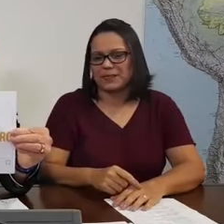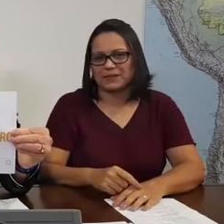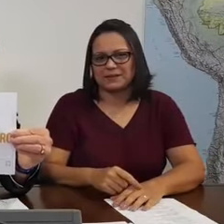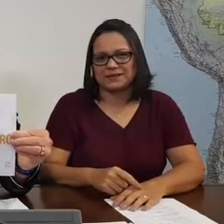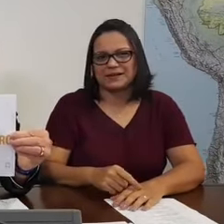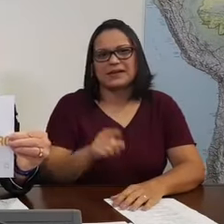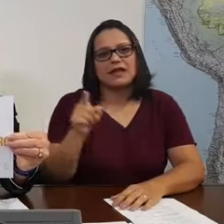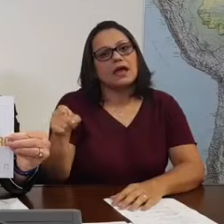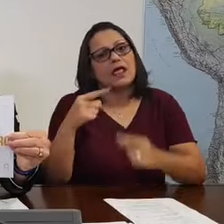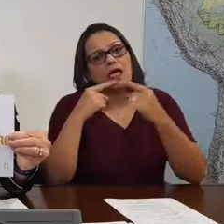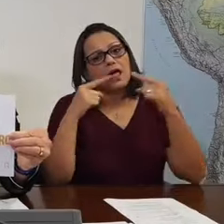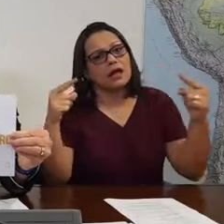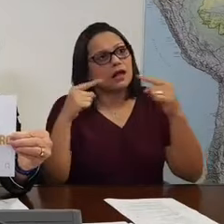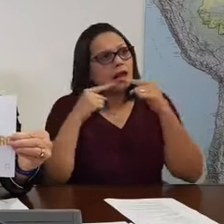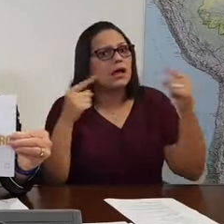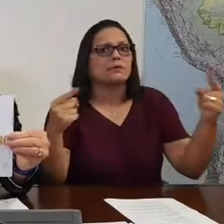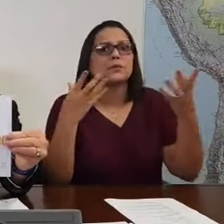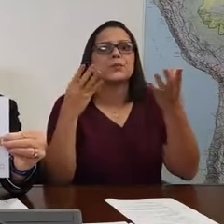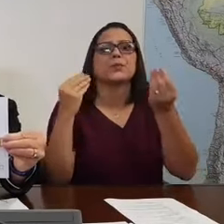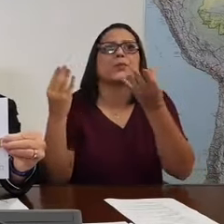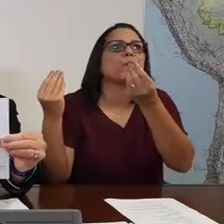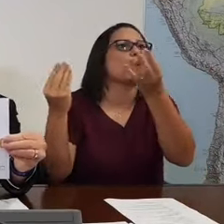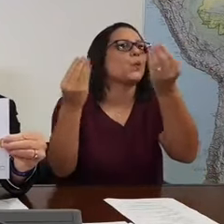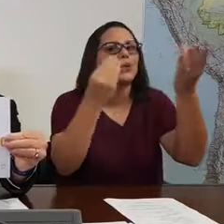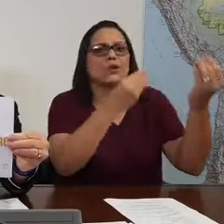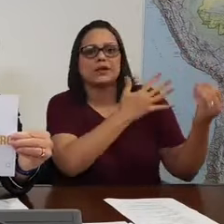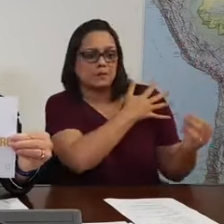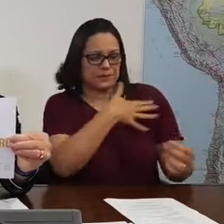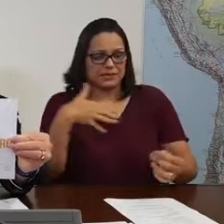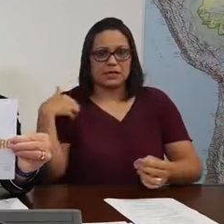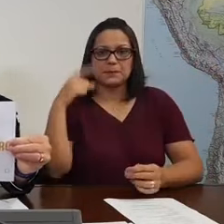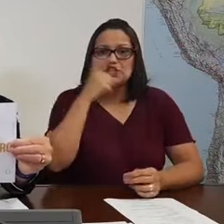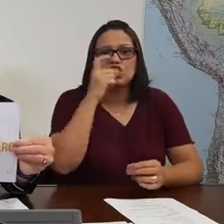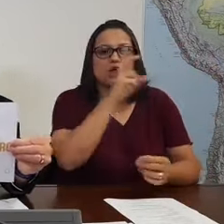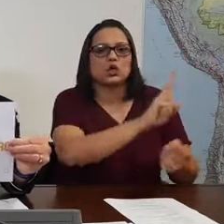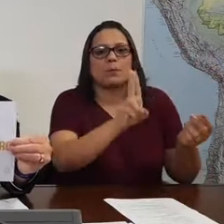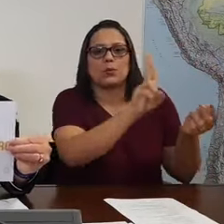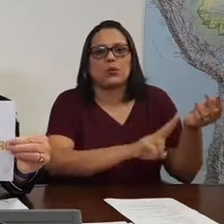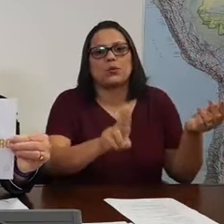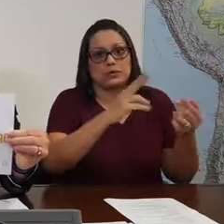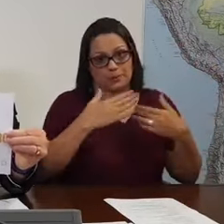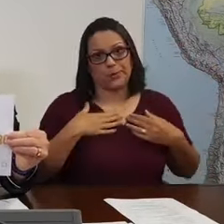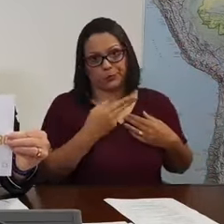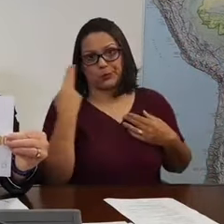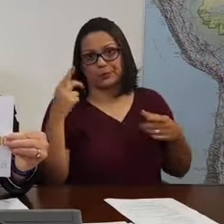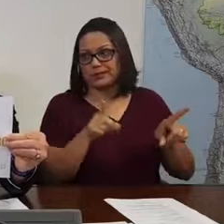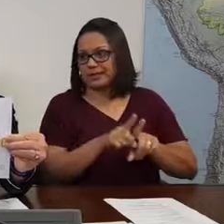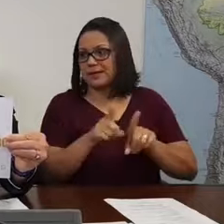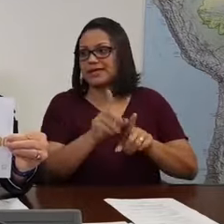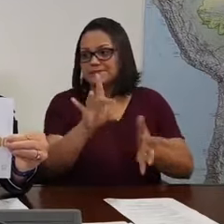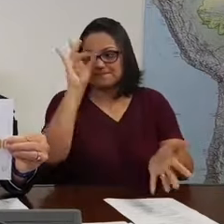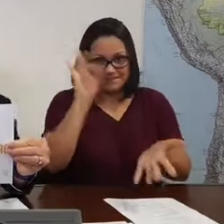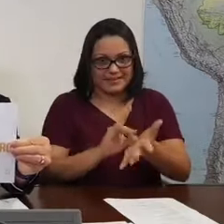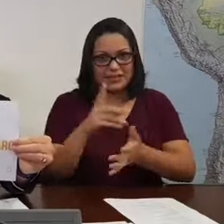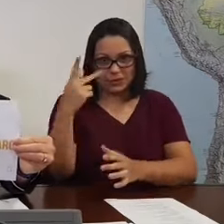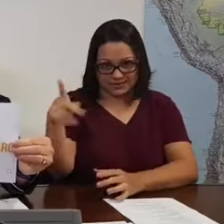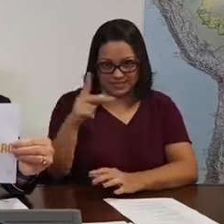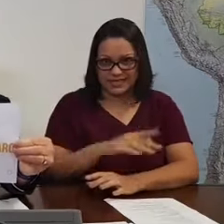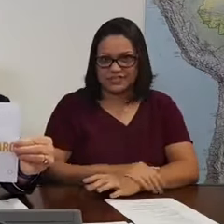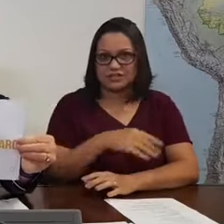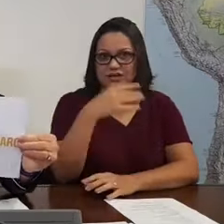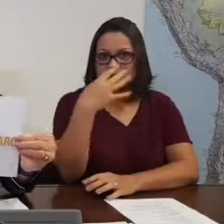porque ela tem reclamado com razão, tem muito fake, né, usando o nome dela, como tem o meu também. Esse é o Instagram da primeira dama. Ele está